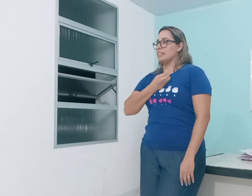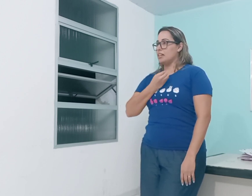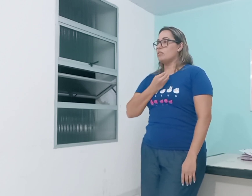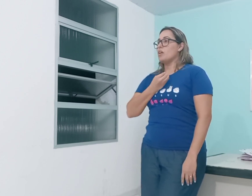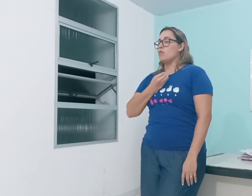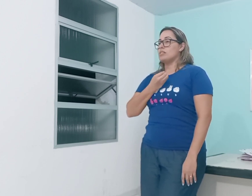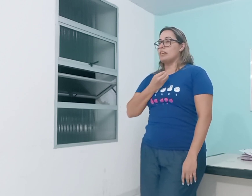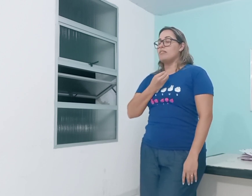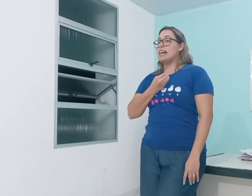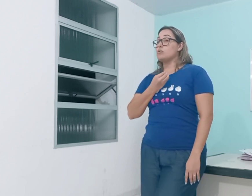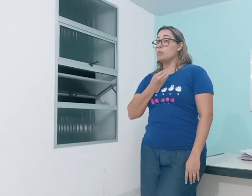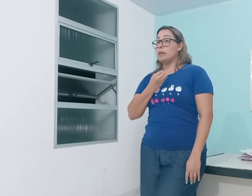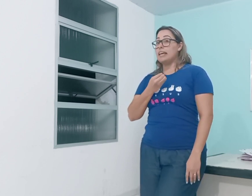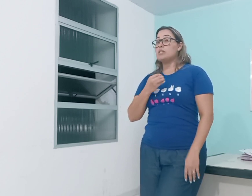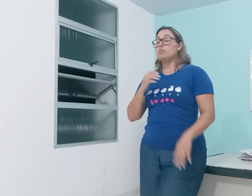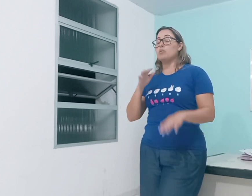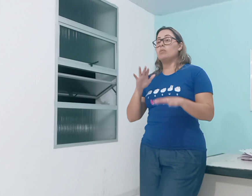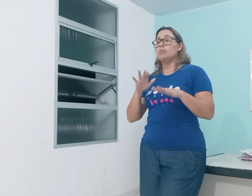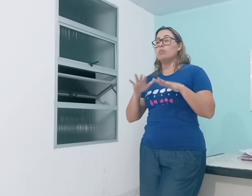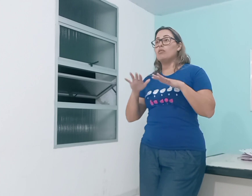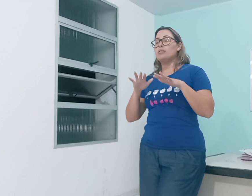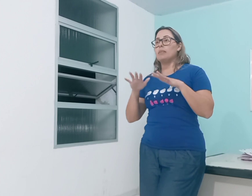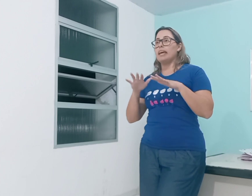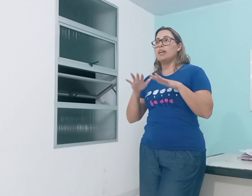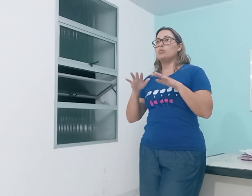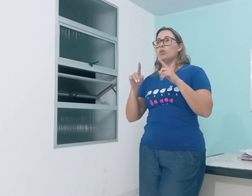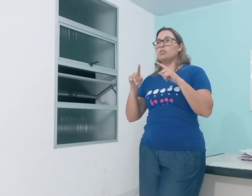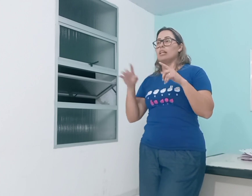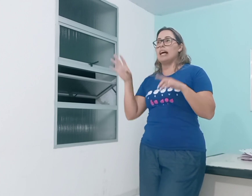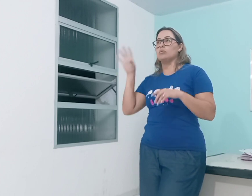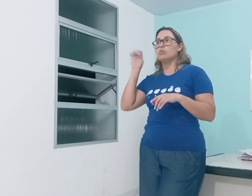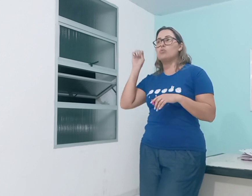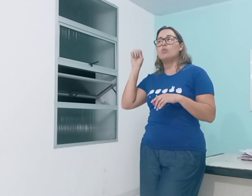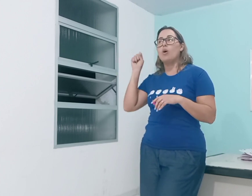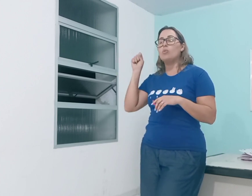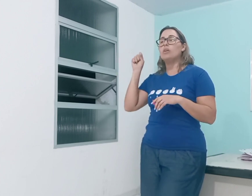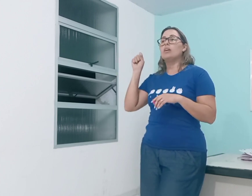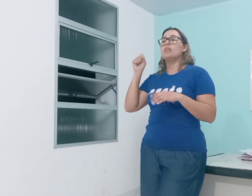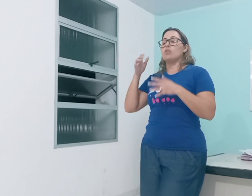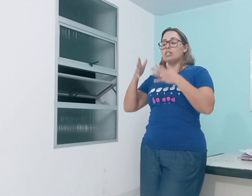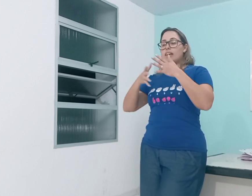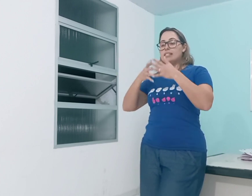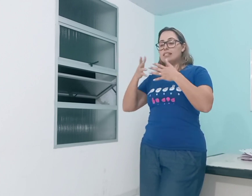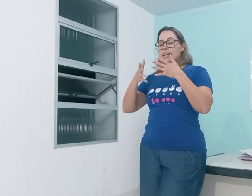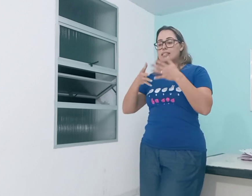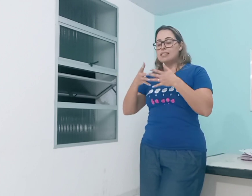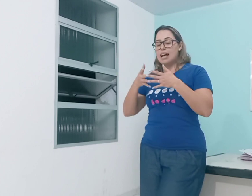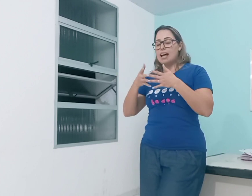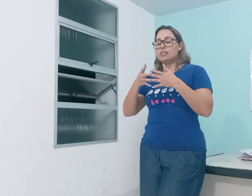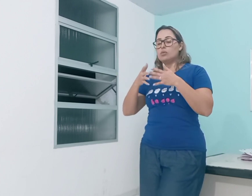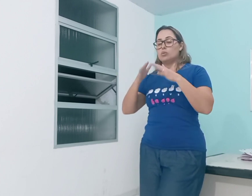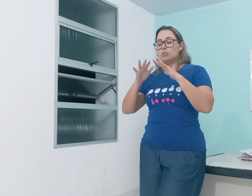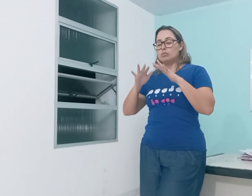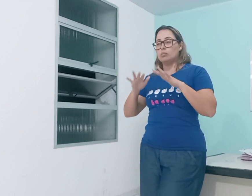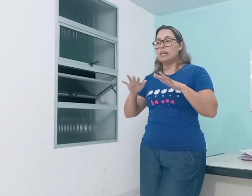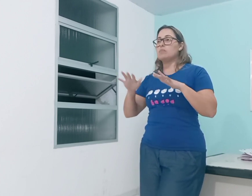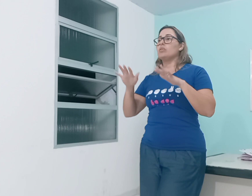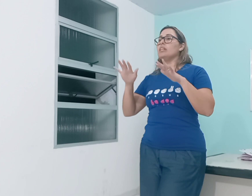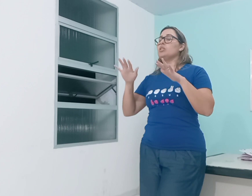Entendeu? Você faz o mesmo movimento, ou sei lá, no som, só que você vai sinalizar no mesmo ritmo que